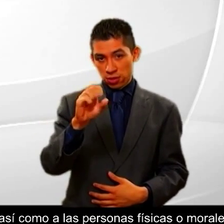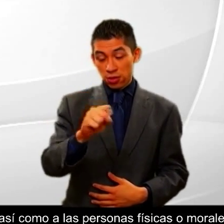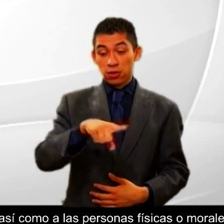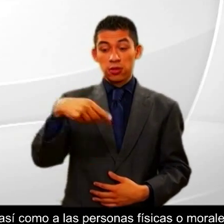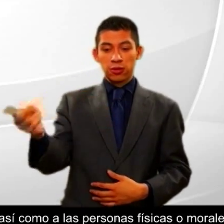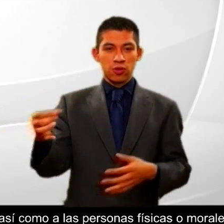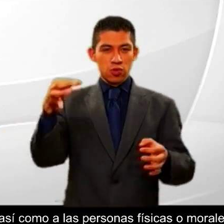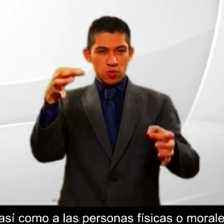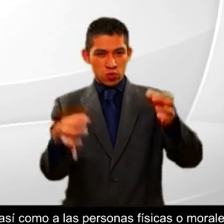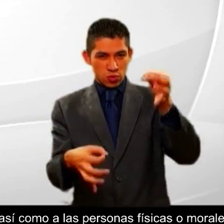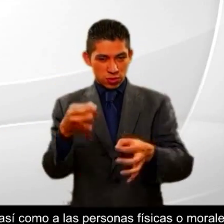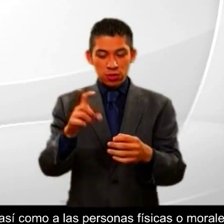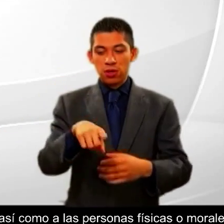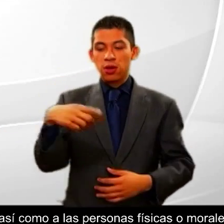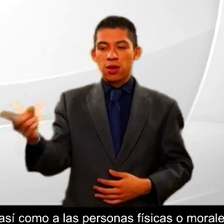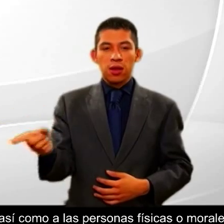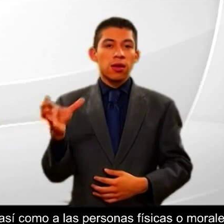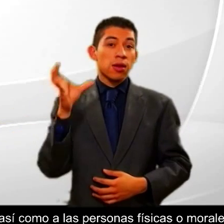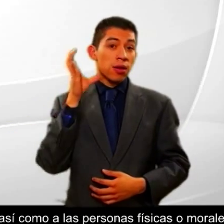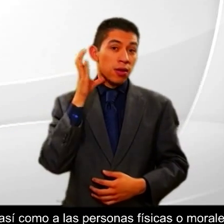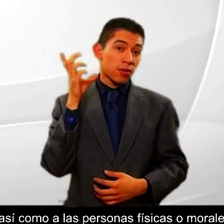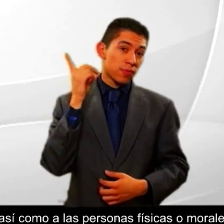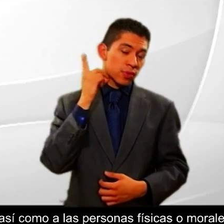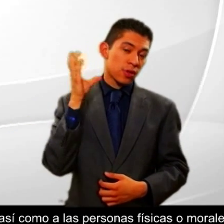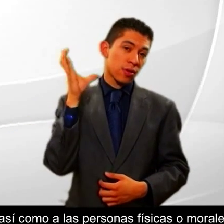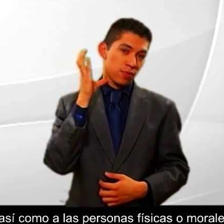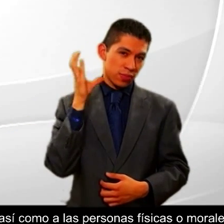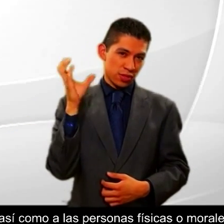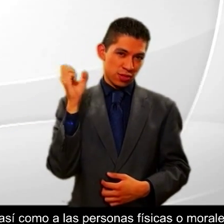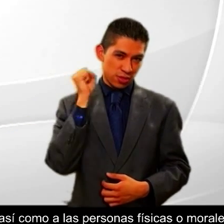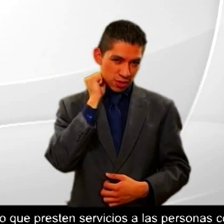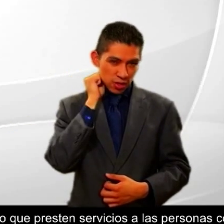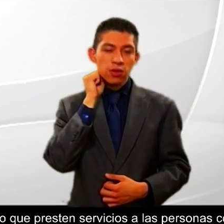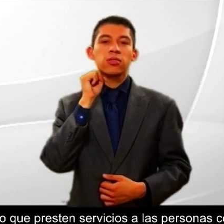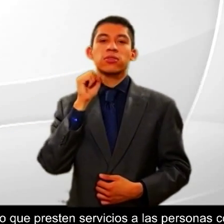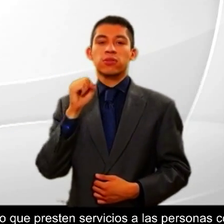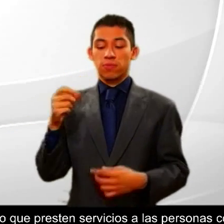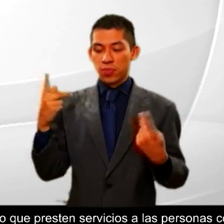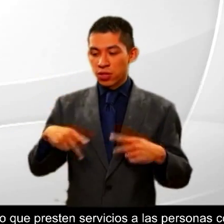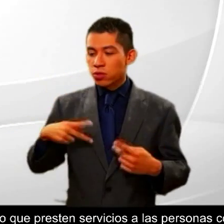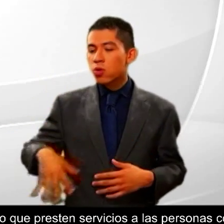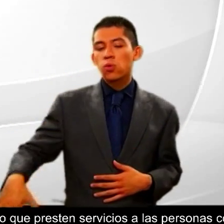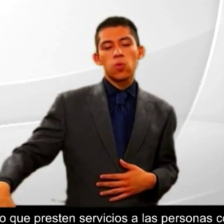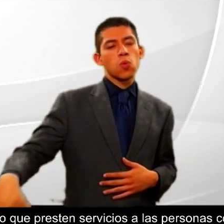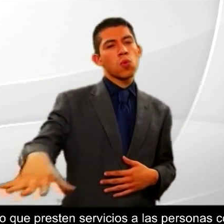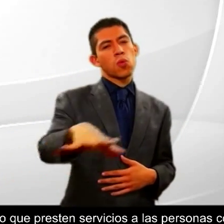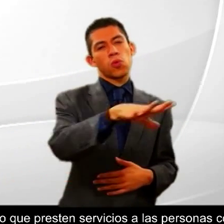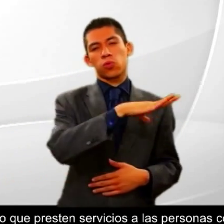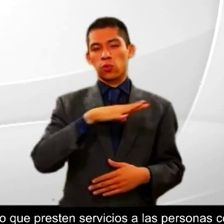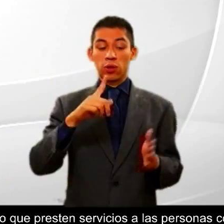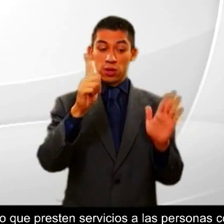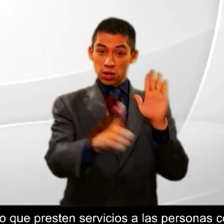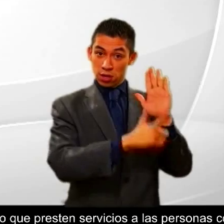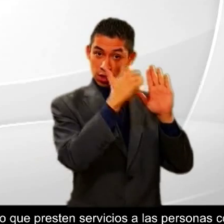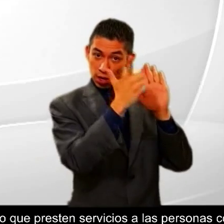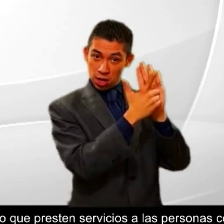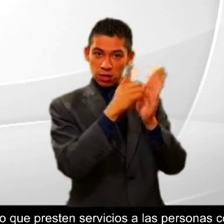competencias, así como las personas físicas o morales de los sectores social y privado que presten servicios a las personas con